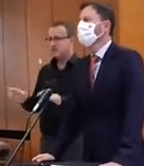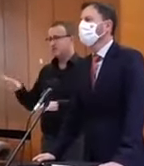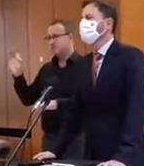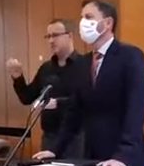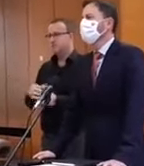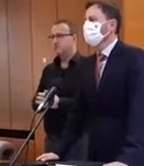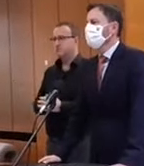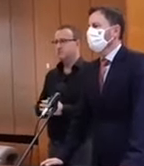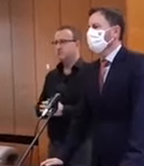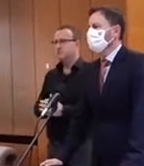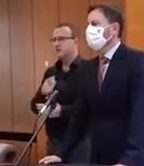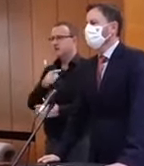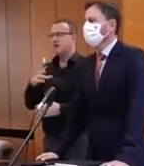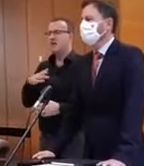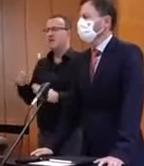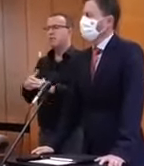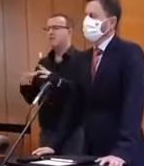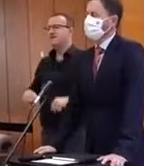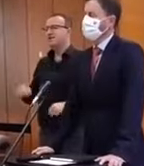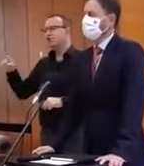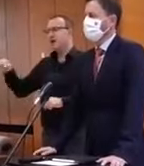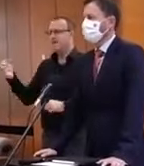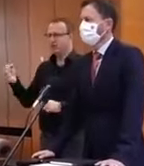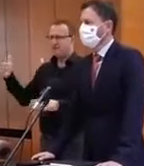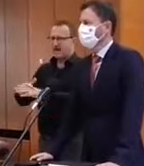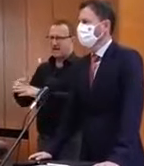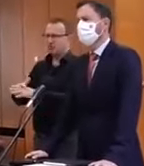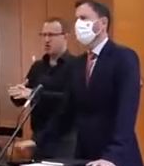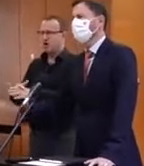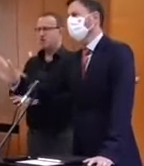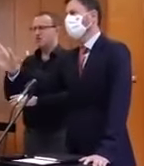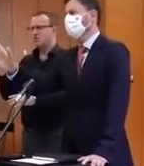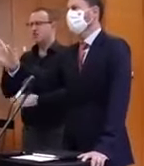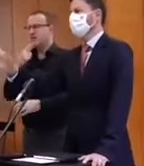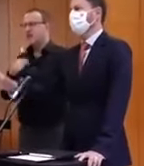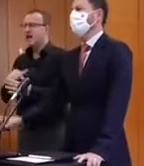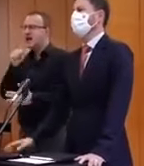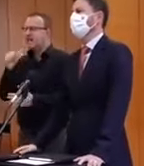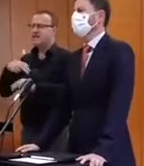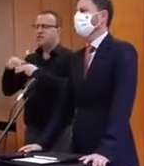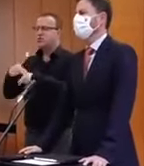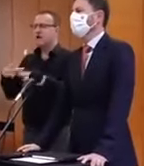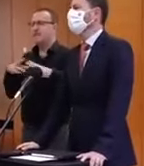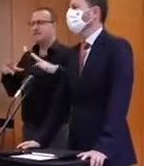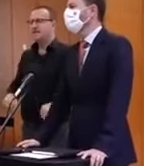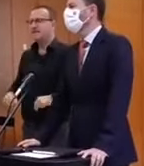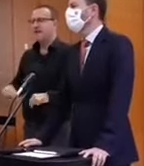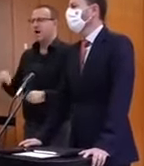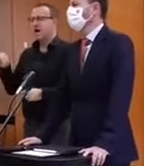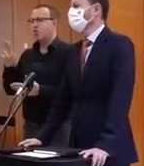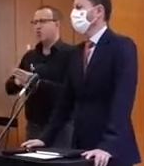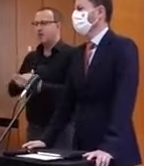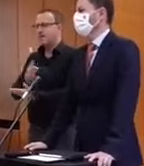správna miasta. Je niečo, čo vám na pani prajete, musíme tak vysvetliť? Je to len o diskusii ešte s pánom